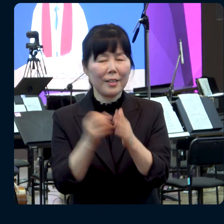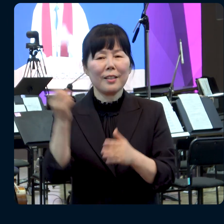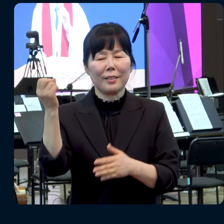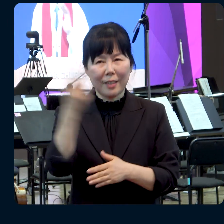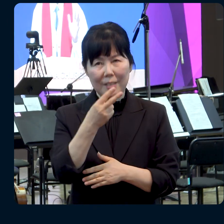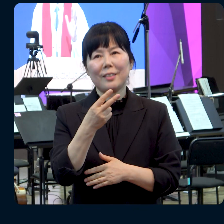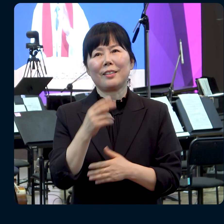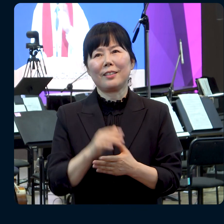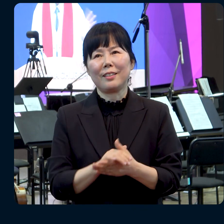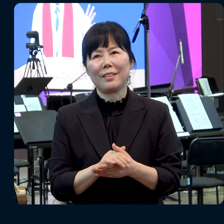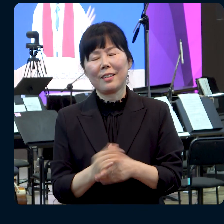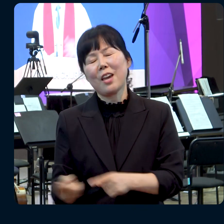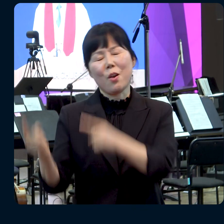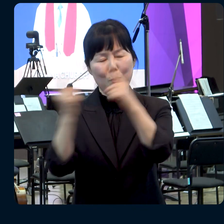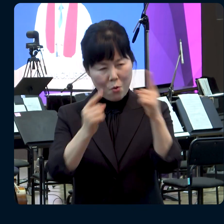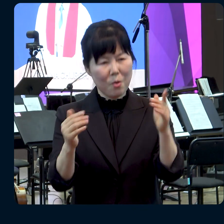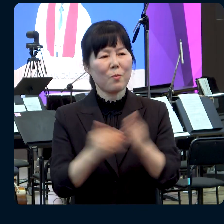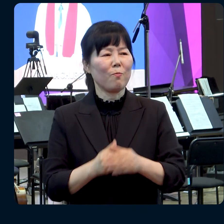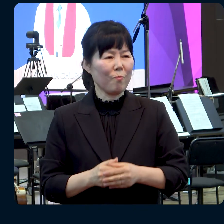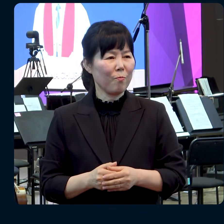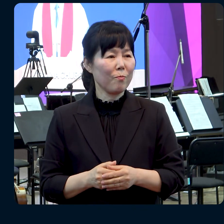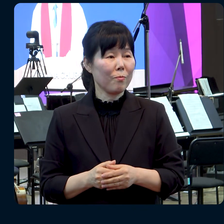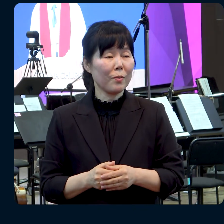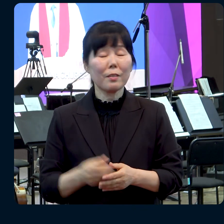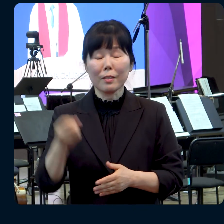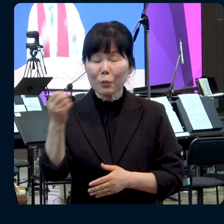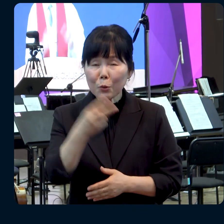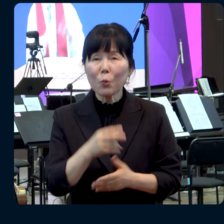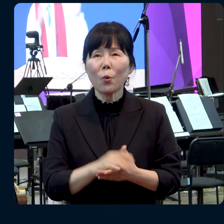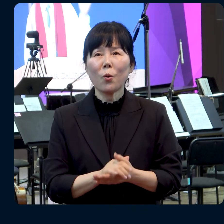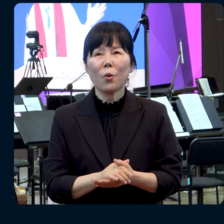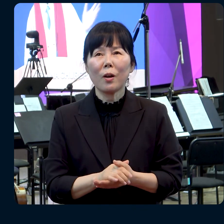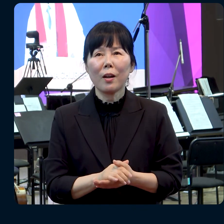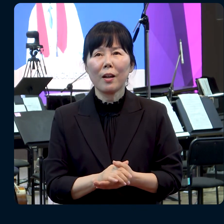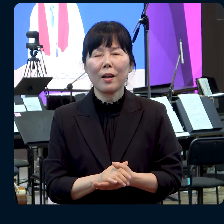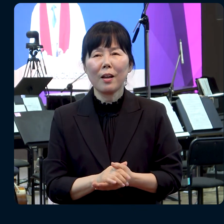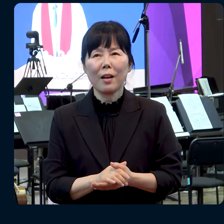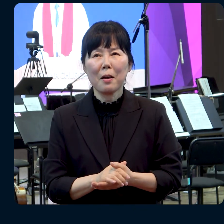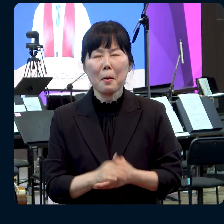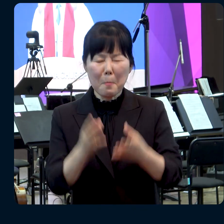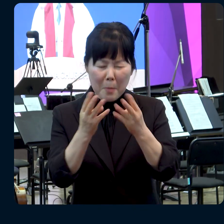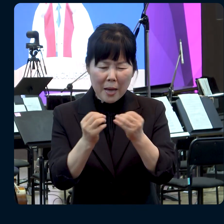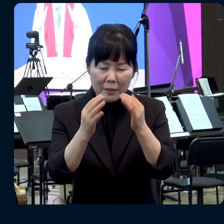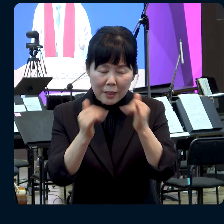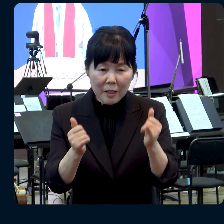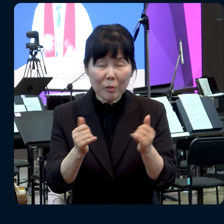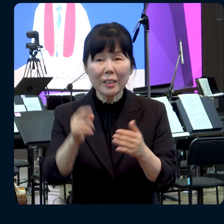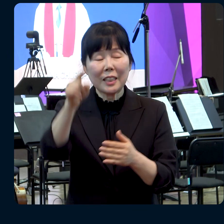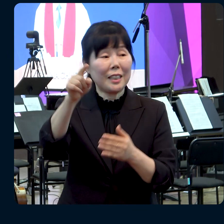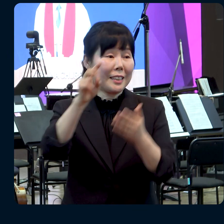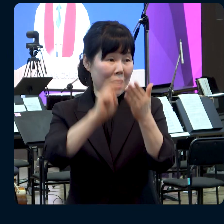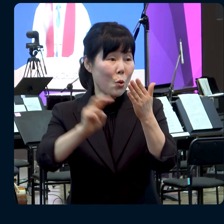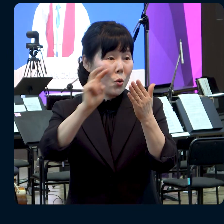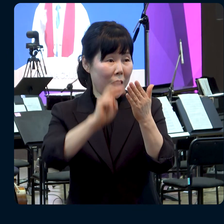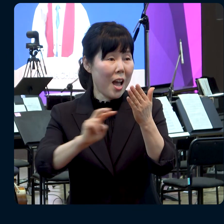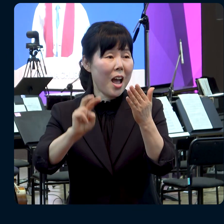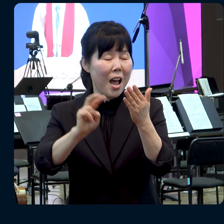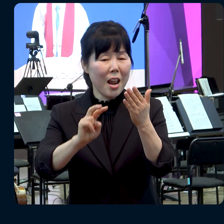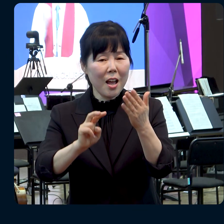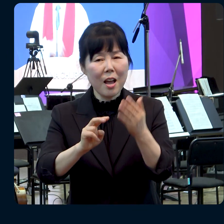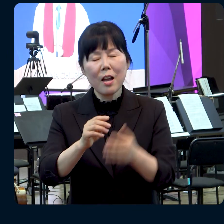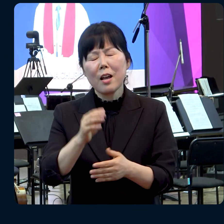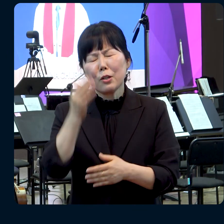사실은 말할 필요가 없습니다. 뿐만 아니라 그 위에 수많은 사람들이 이 찬송가를 통해서 순전한